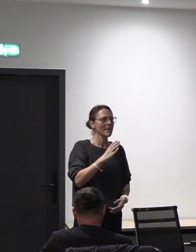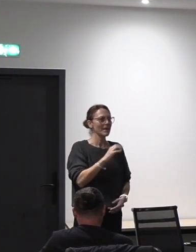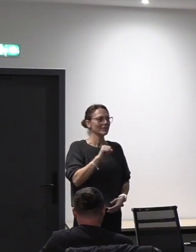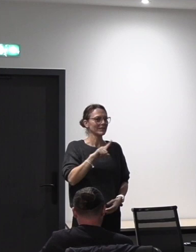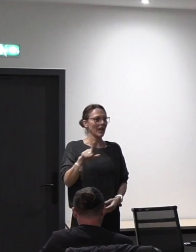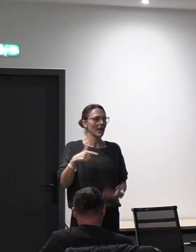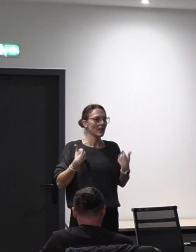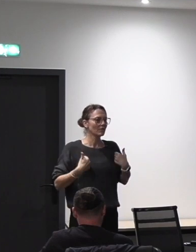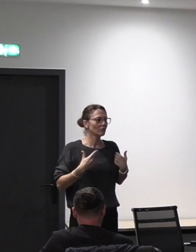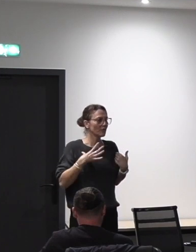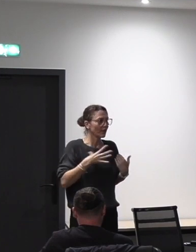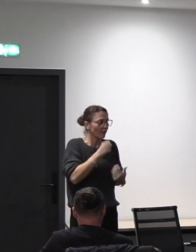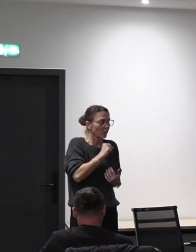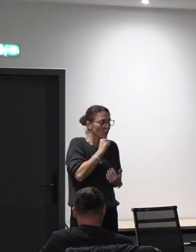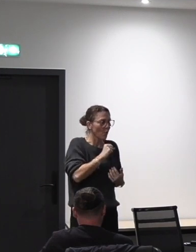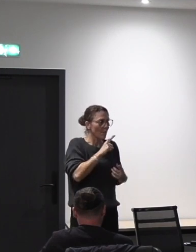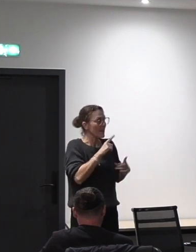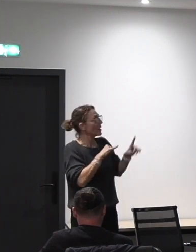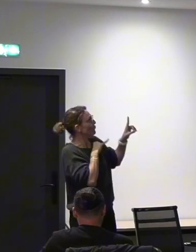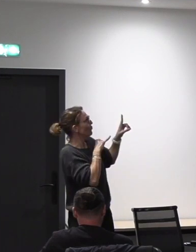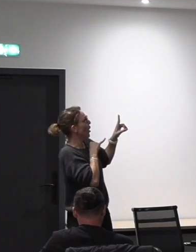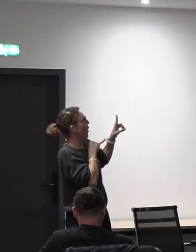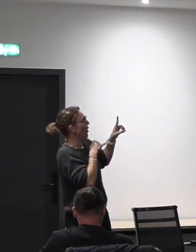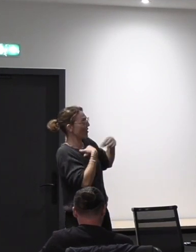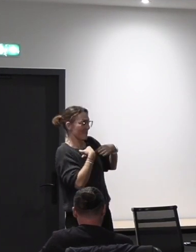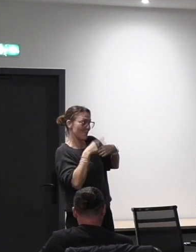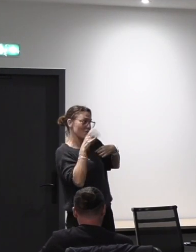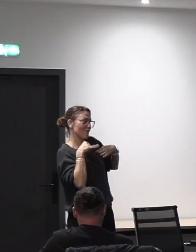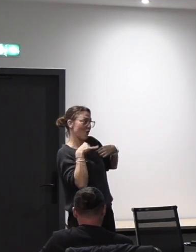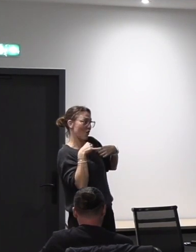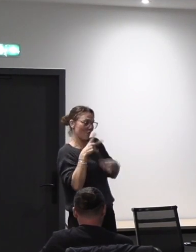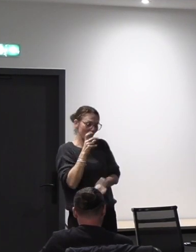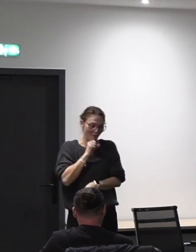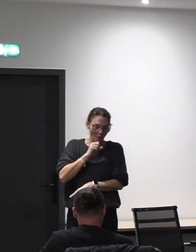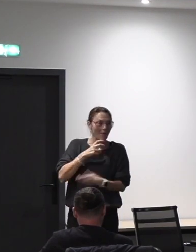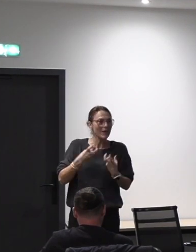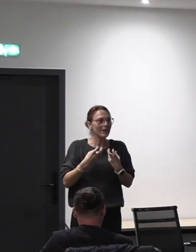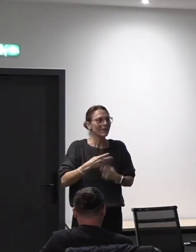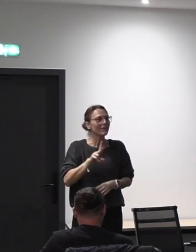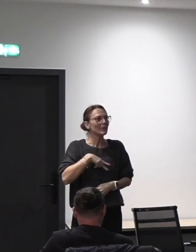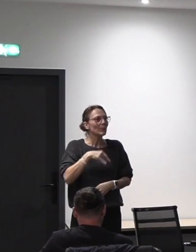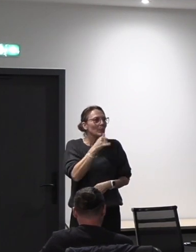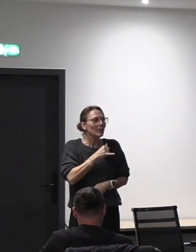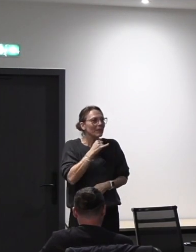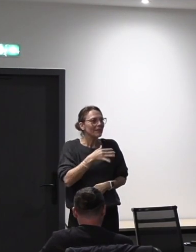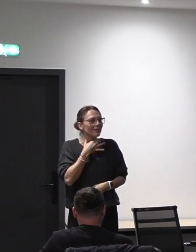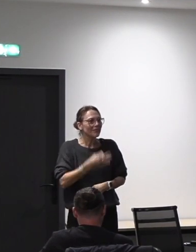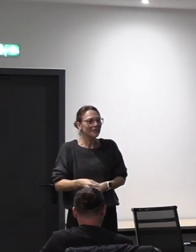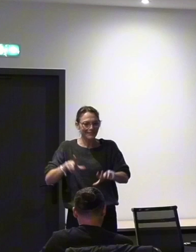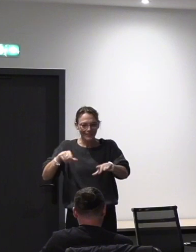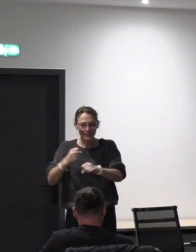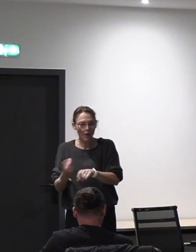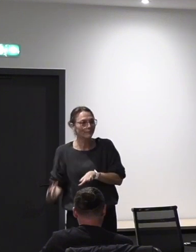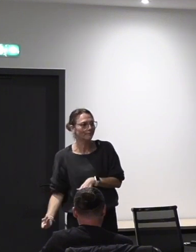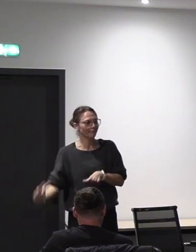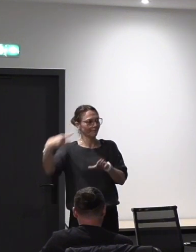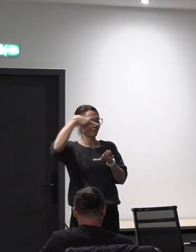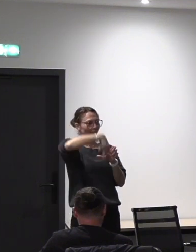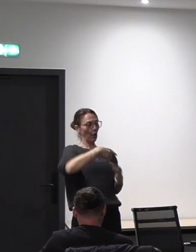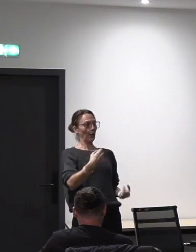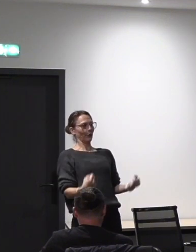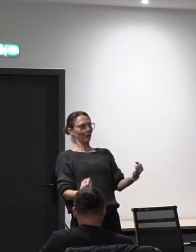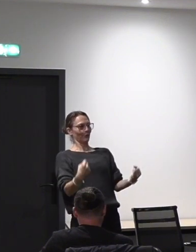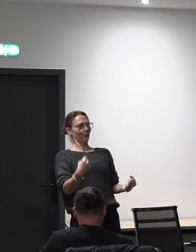vieux de quelqu'un. Mais on est toujours le jeune de quelqu'un aussi. Hein. Moi, j'ai un petit-fils qui a 7 ans que je fais conduire sur mes genoux à la campagne,